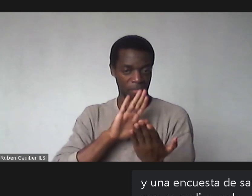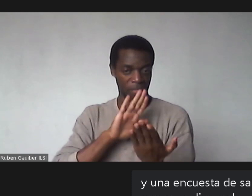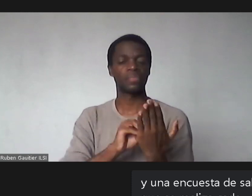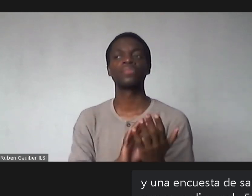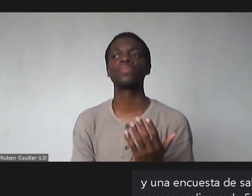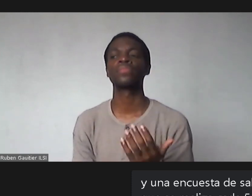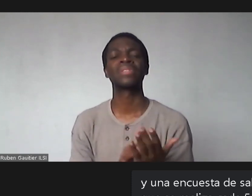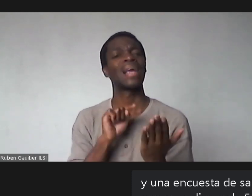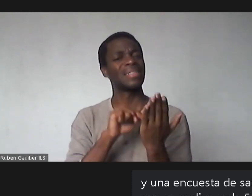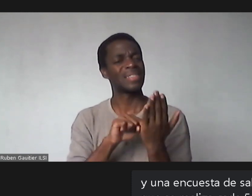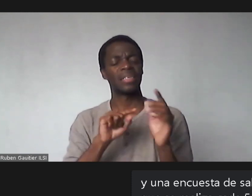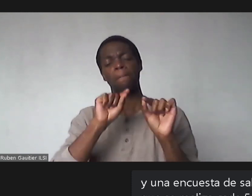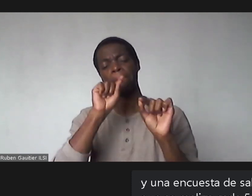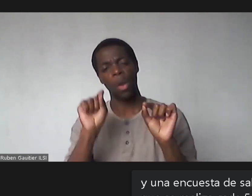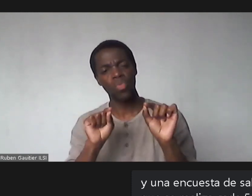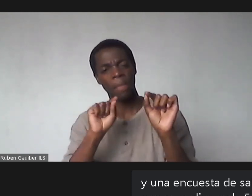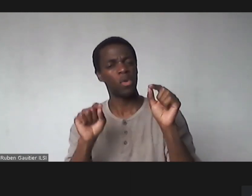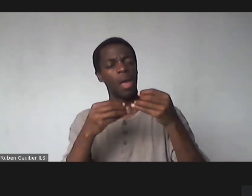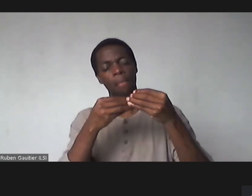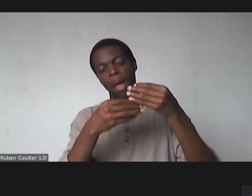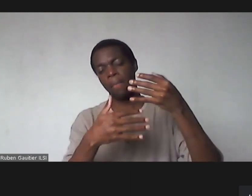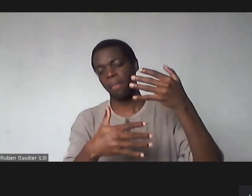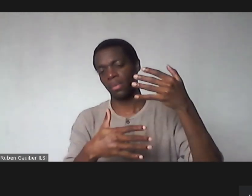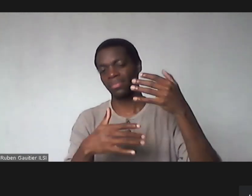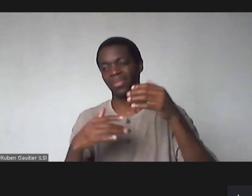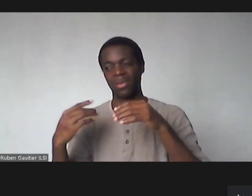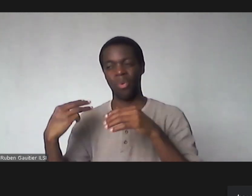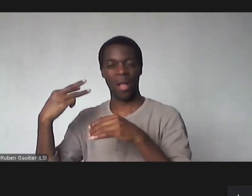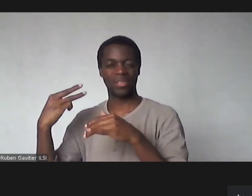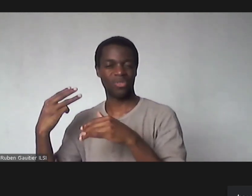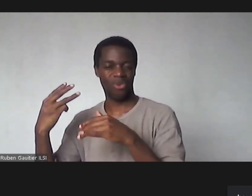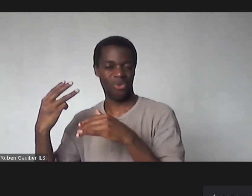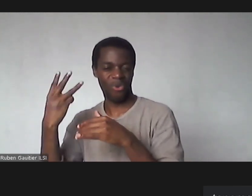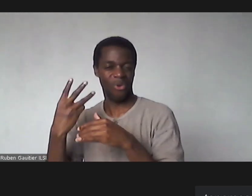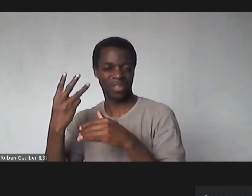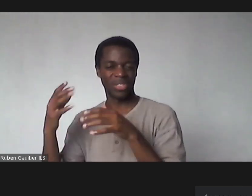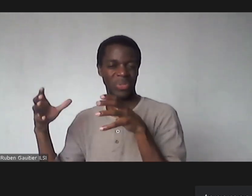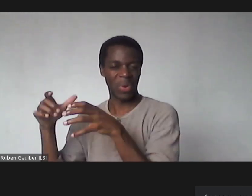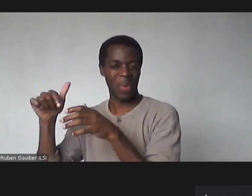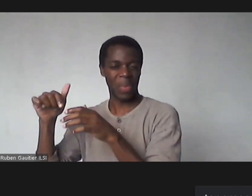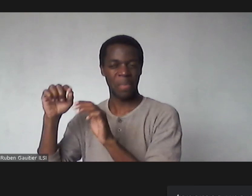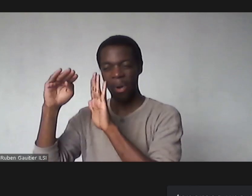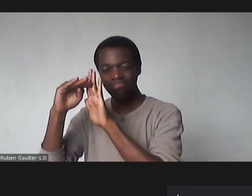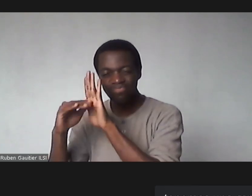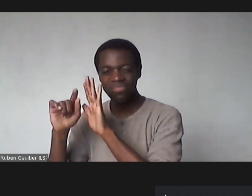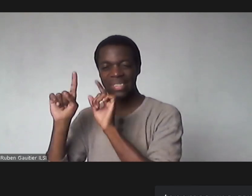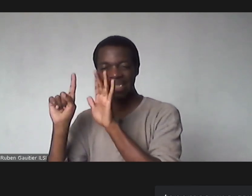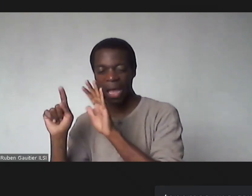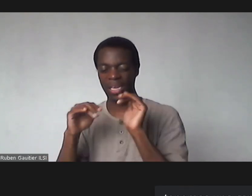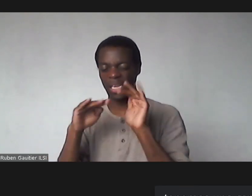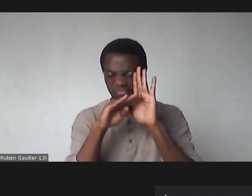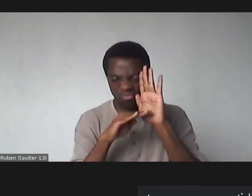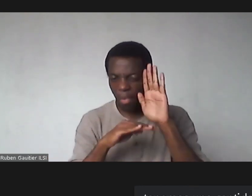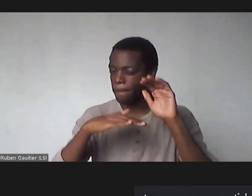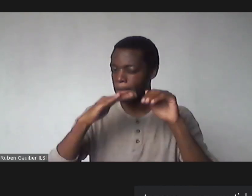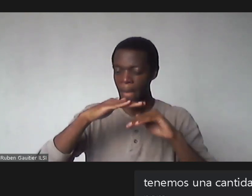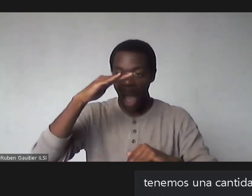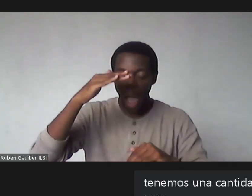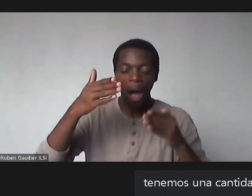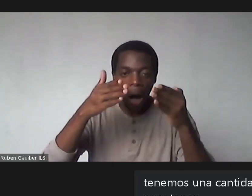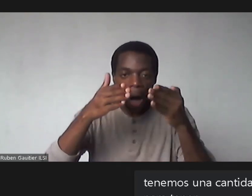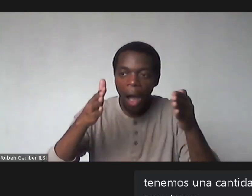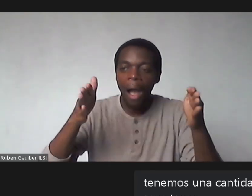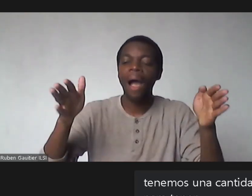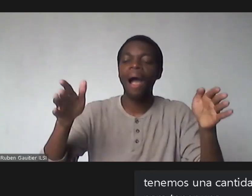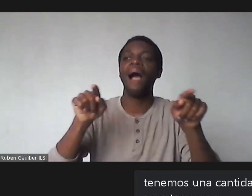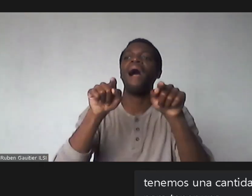cantidad de preguntas mucho más grande y podemos tener una comprensión más compleja del tema de personas con discapacidad en